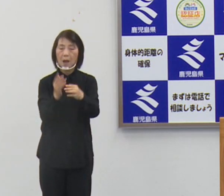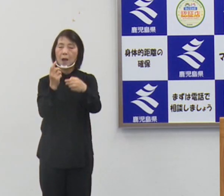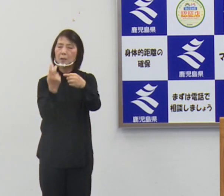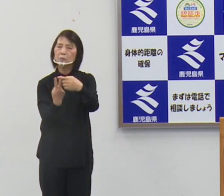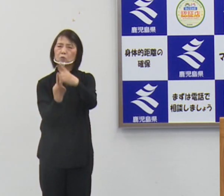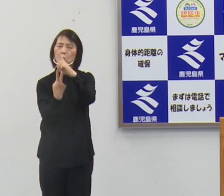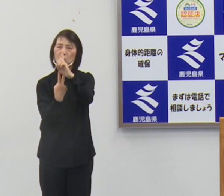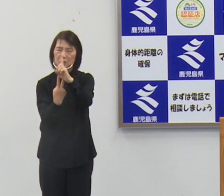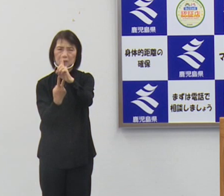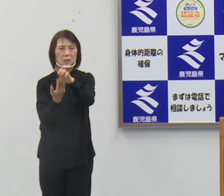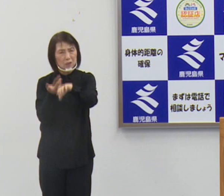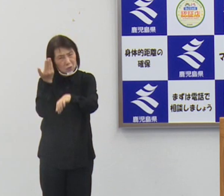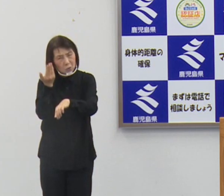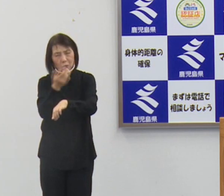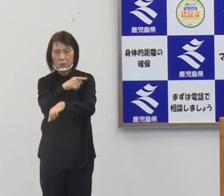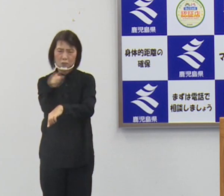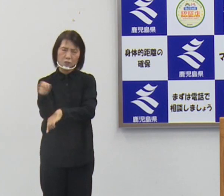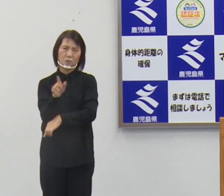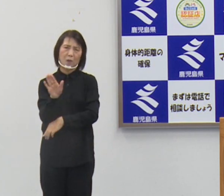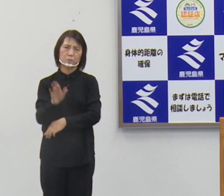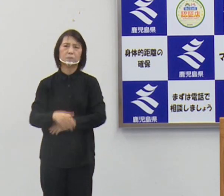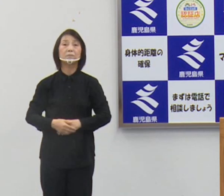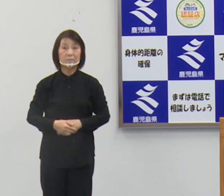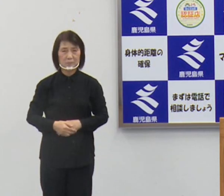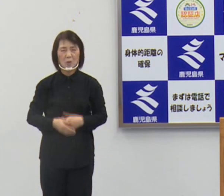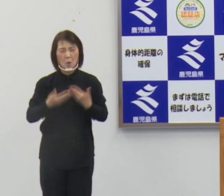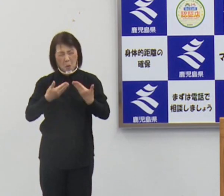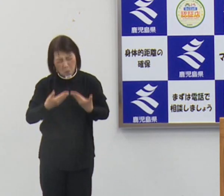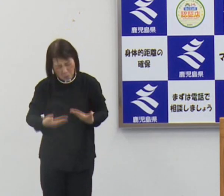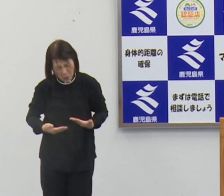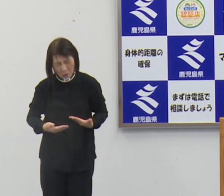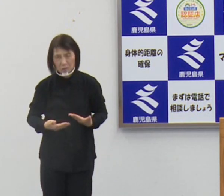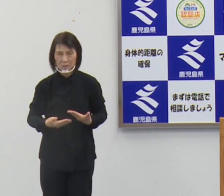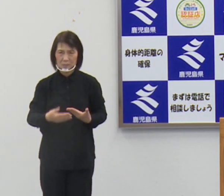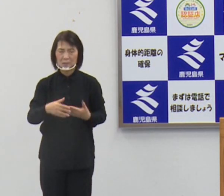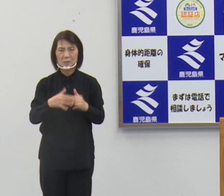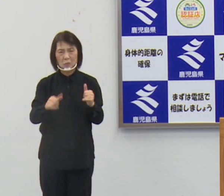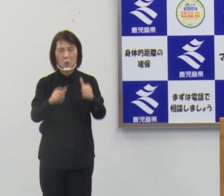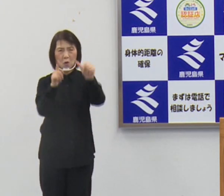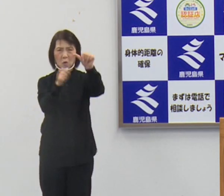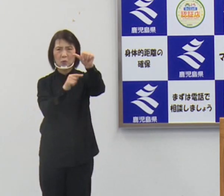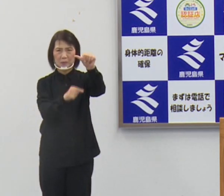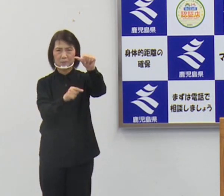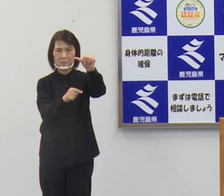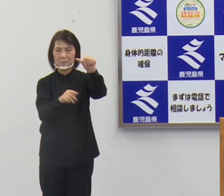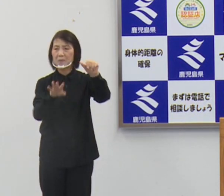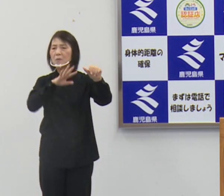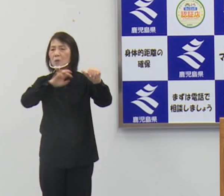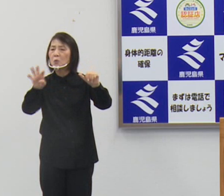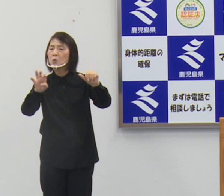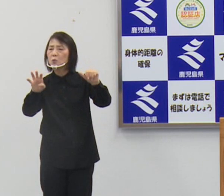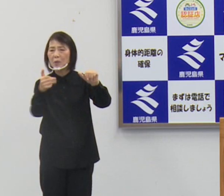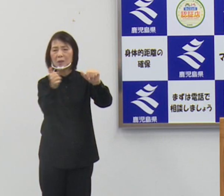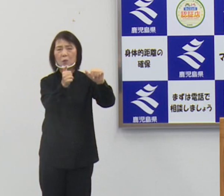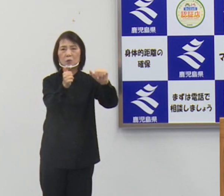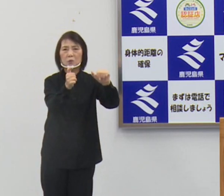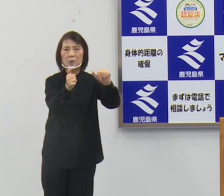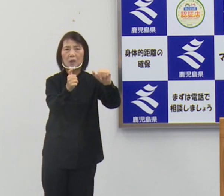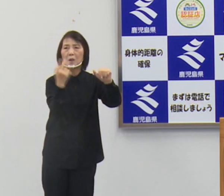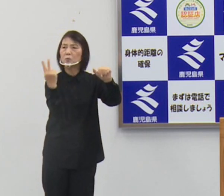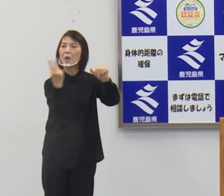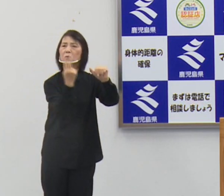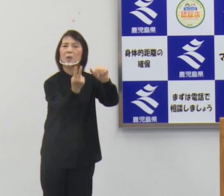上を占めております。重症者5人のうちの40代と50代が2人